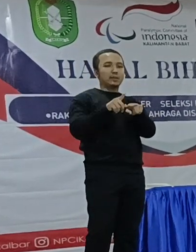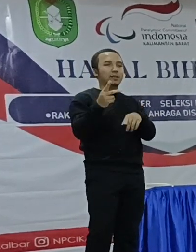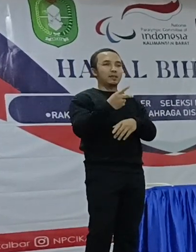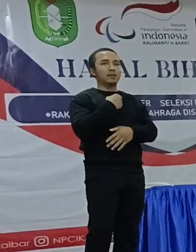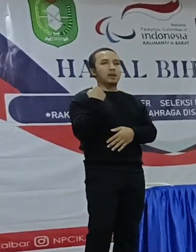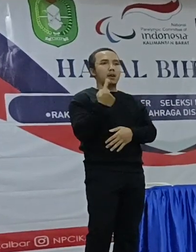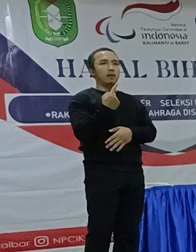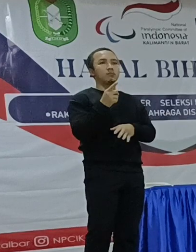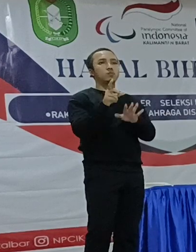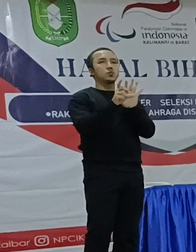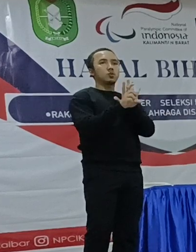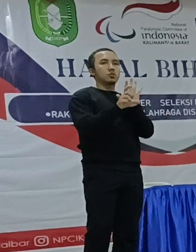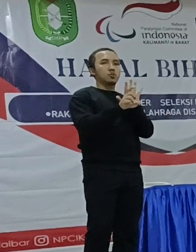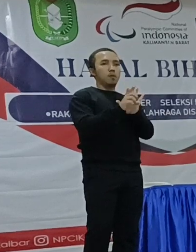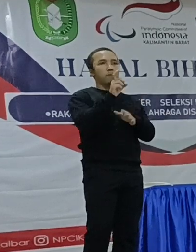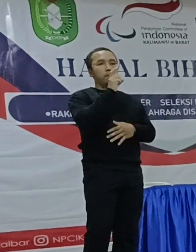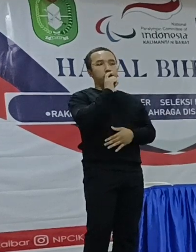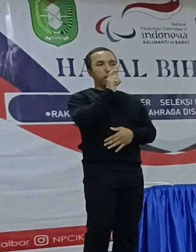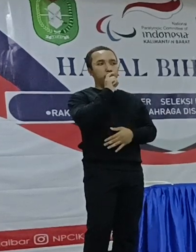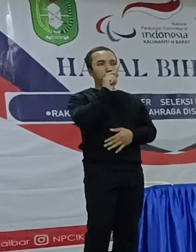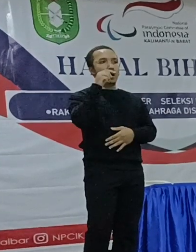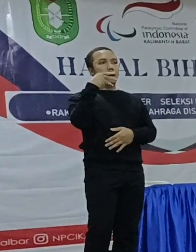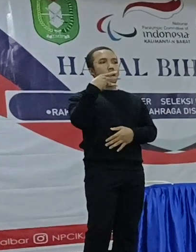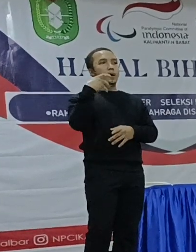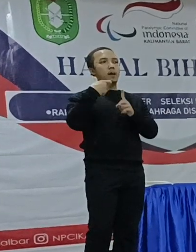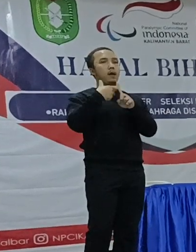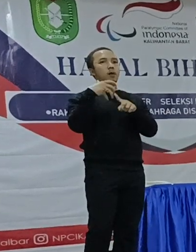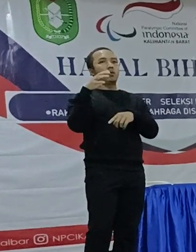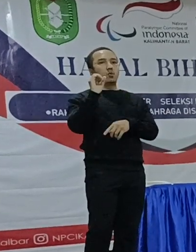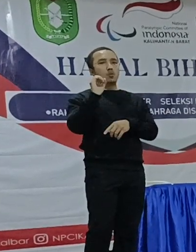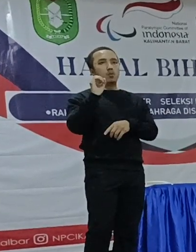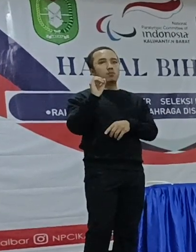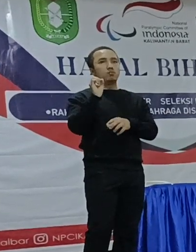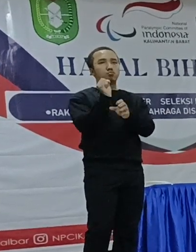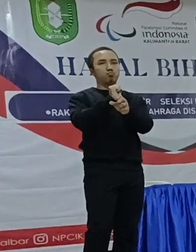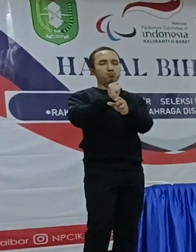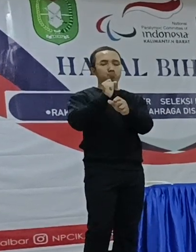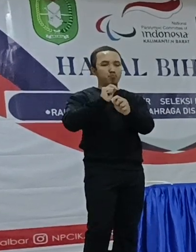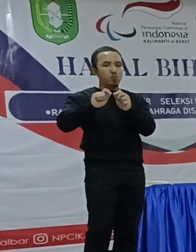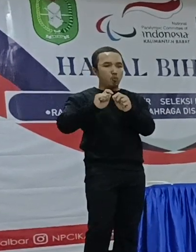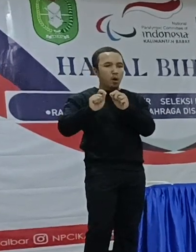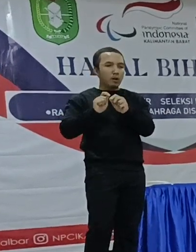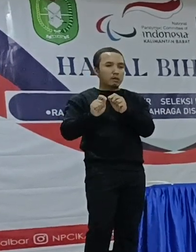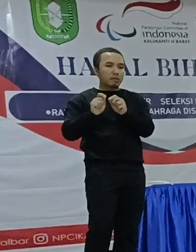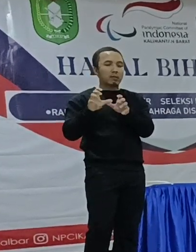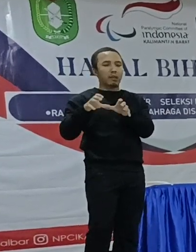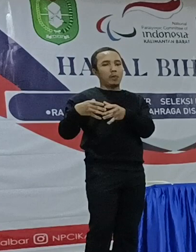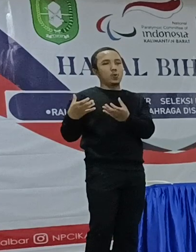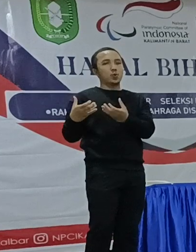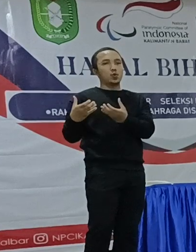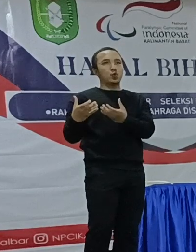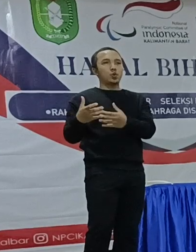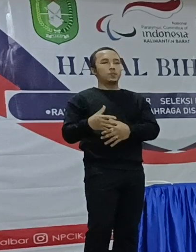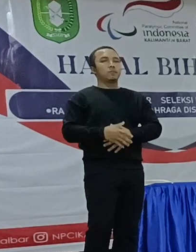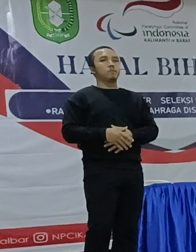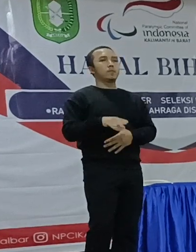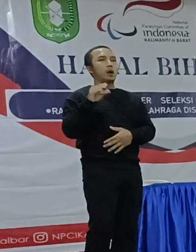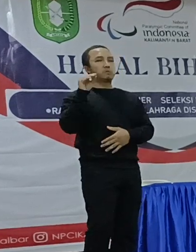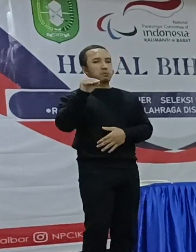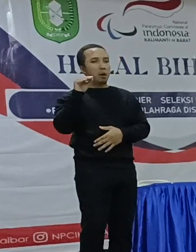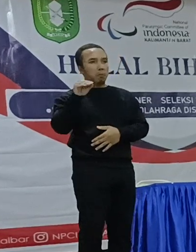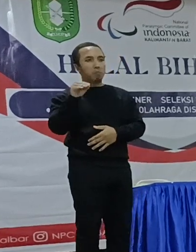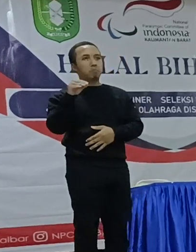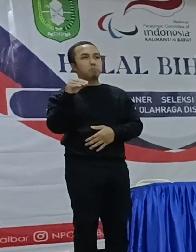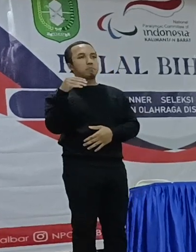misalnya Pak Eko itu buat burung, ayam, bekel. Jadi penyandang disabilitas yang mau melihara ayam